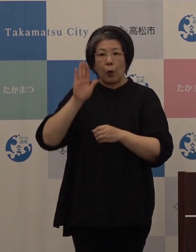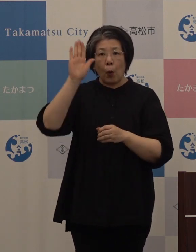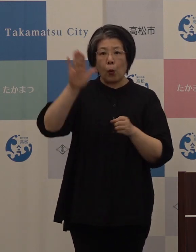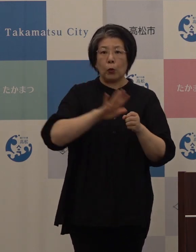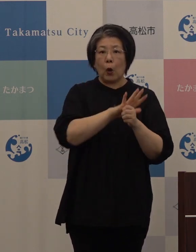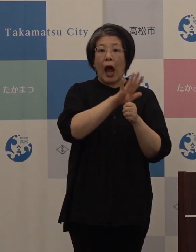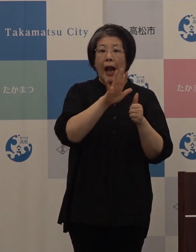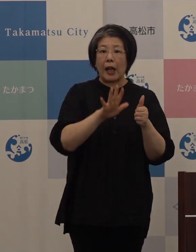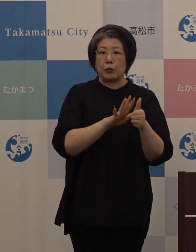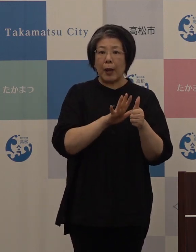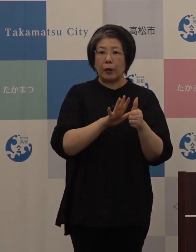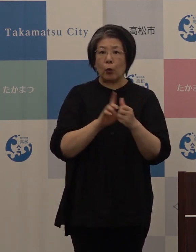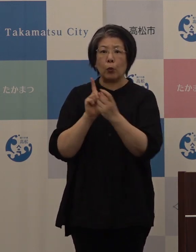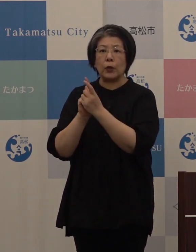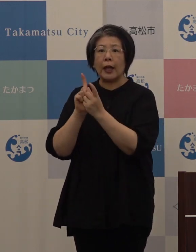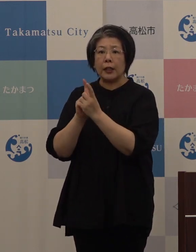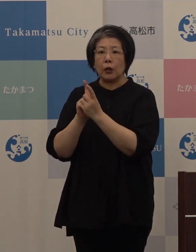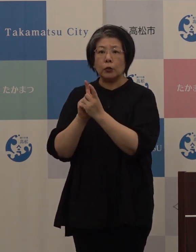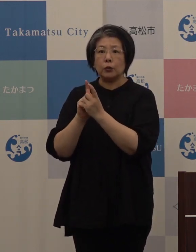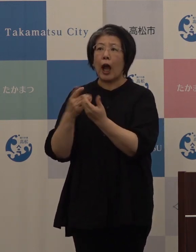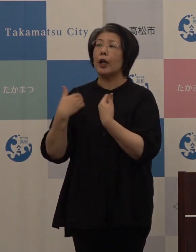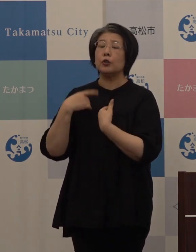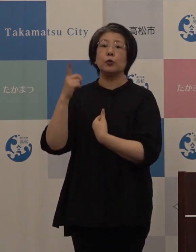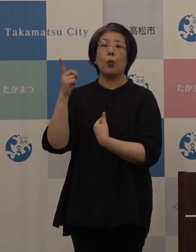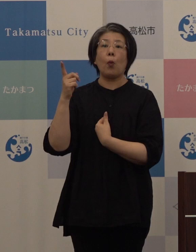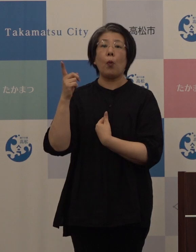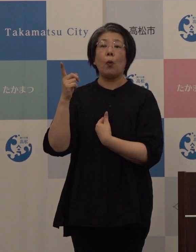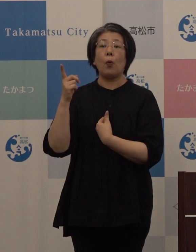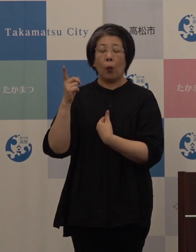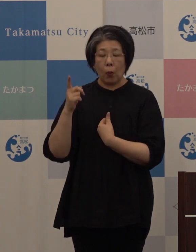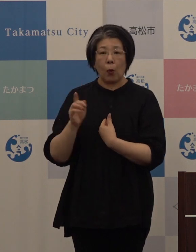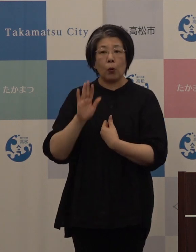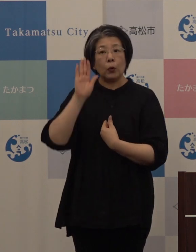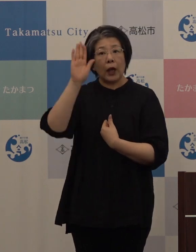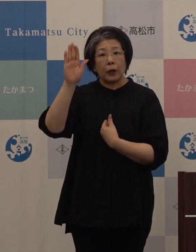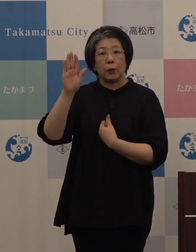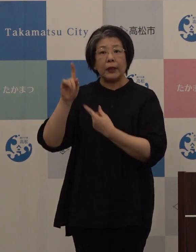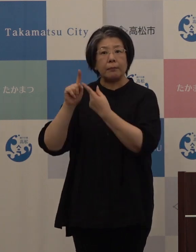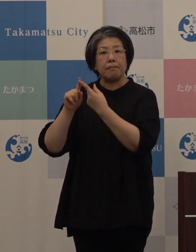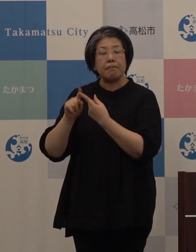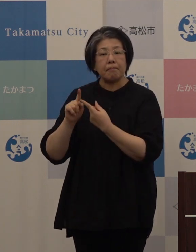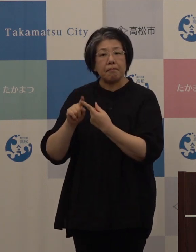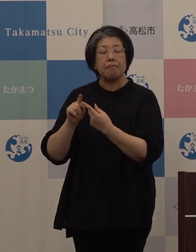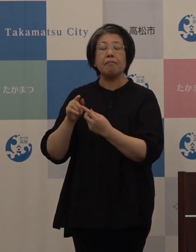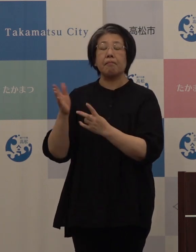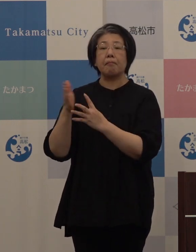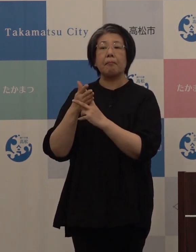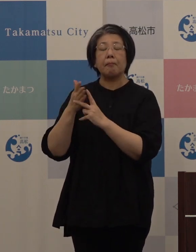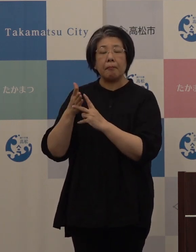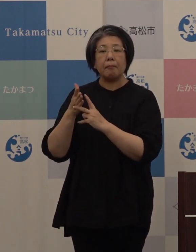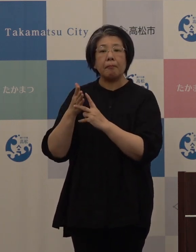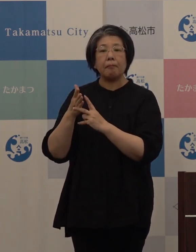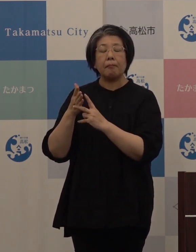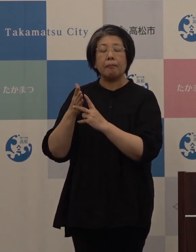を考えるのかどうなのか、まあ、その辺はまさに適切に市議会の方で判断をしていただいて、